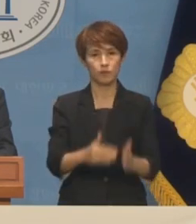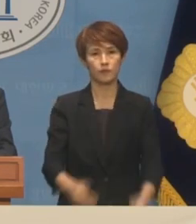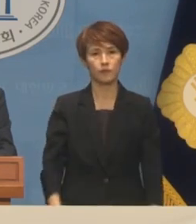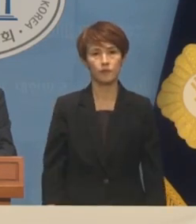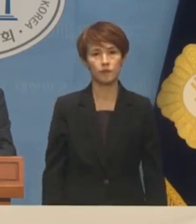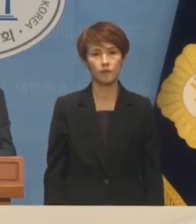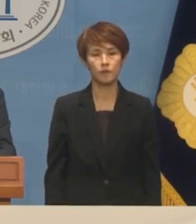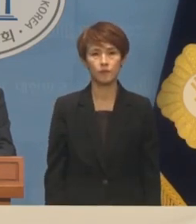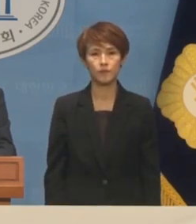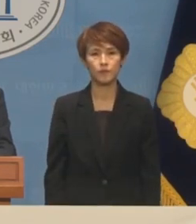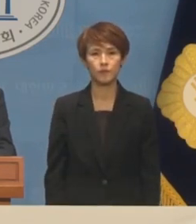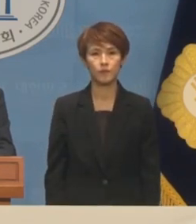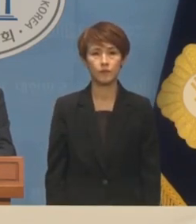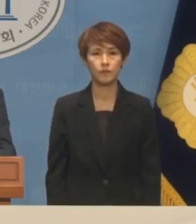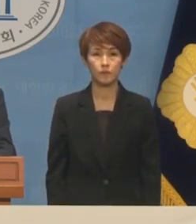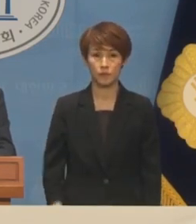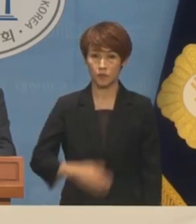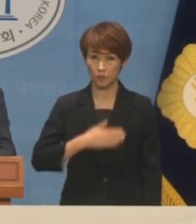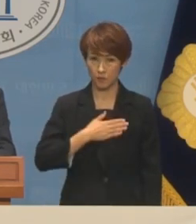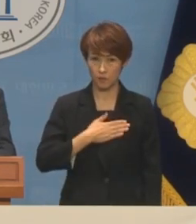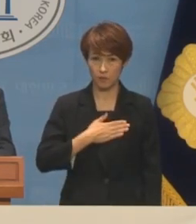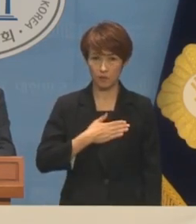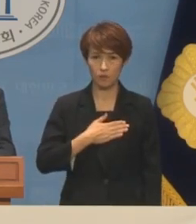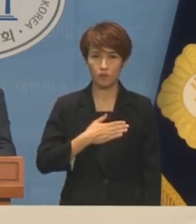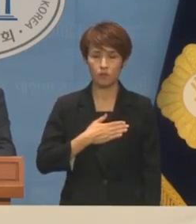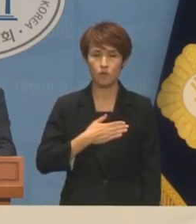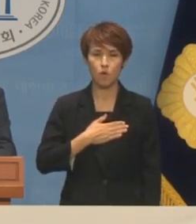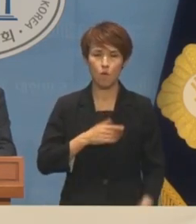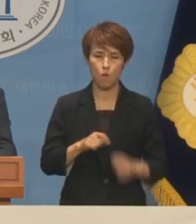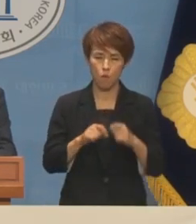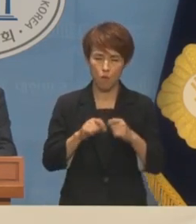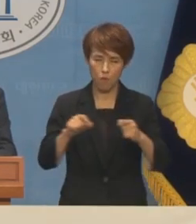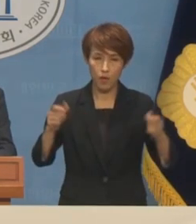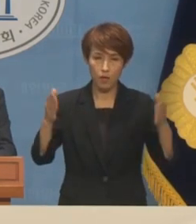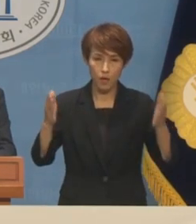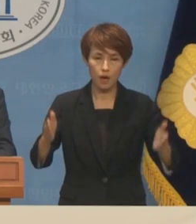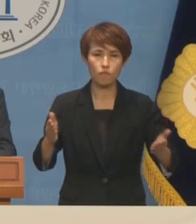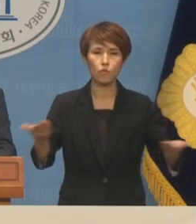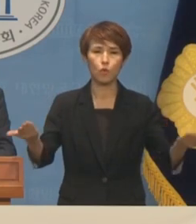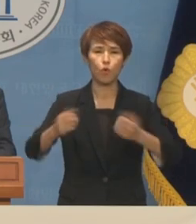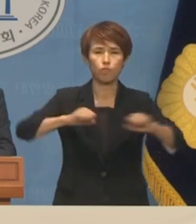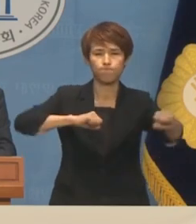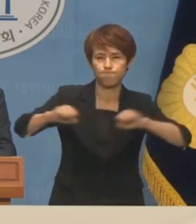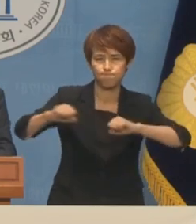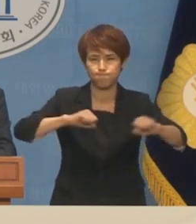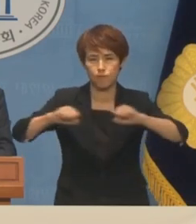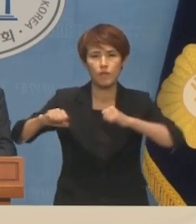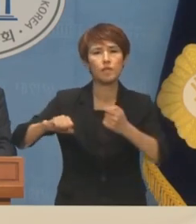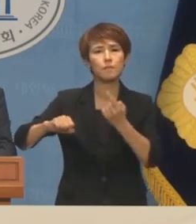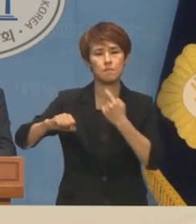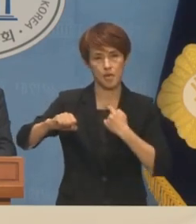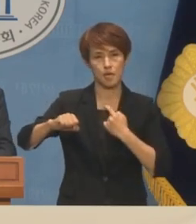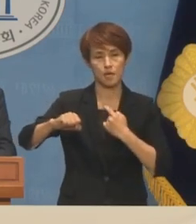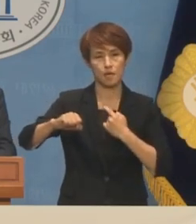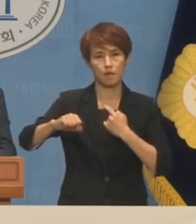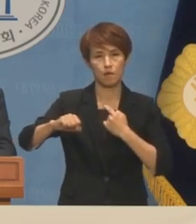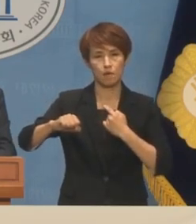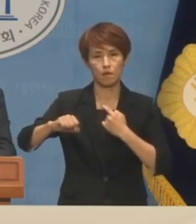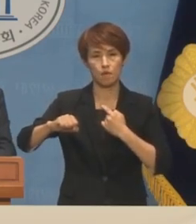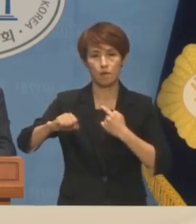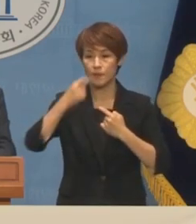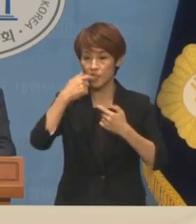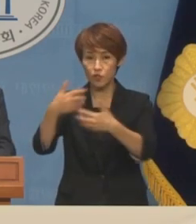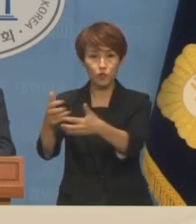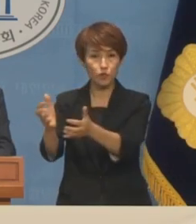시간이었습니다. 저는 오랜 기간 현장 노동운동에 매진해 왔고 그동안